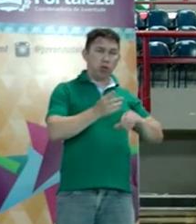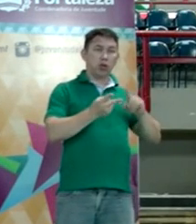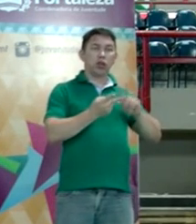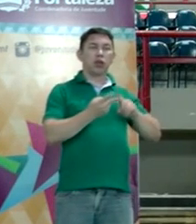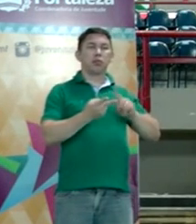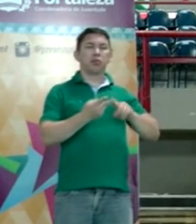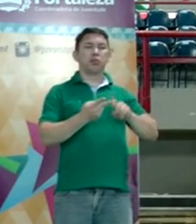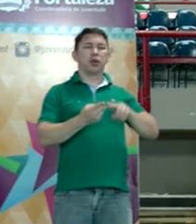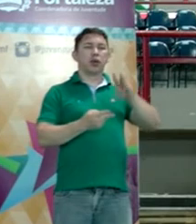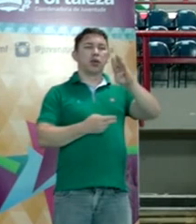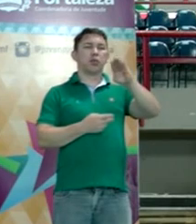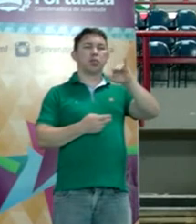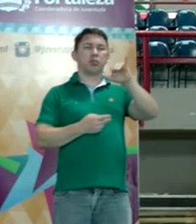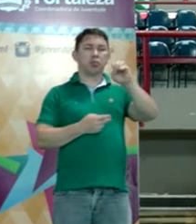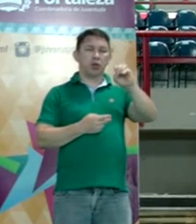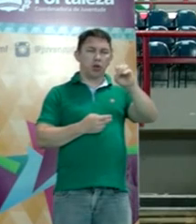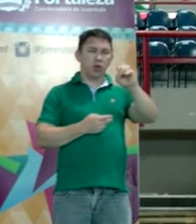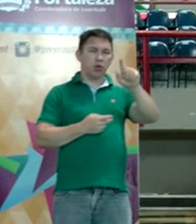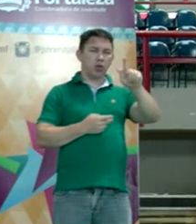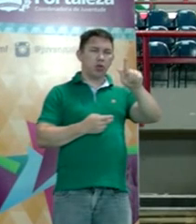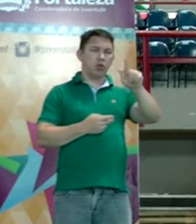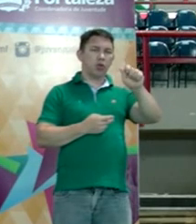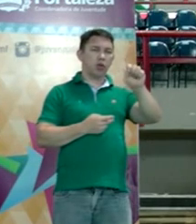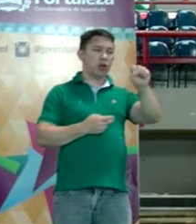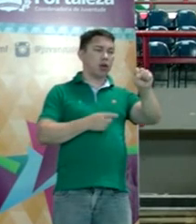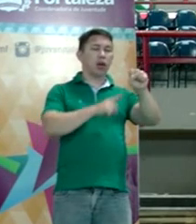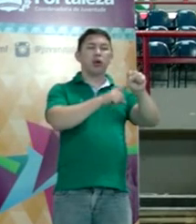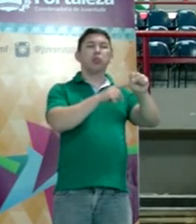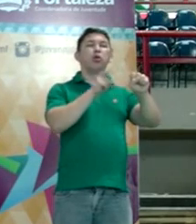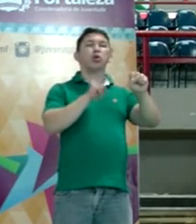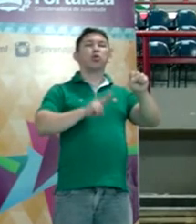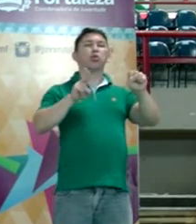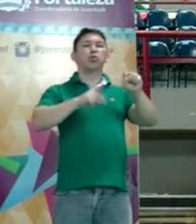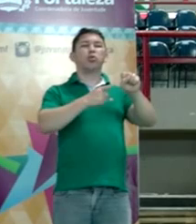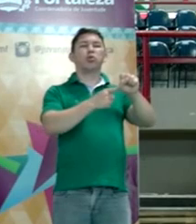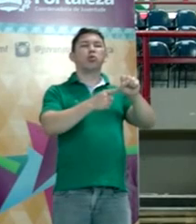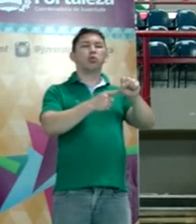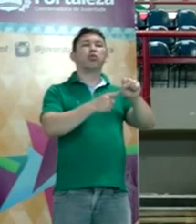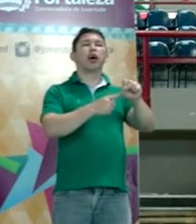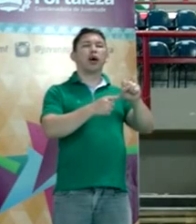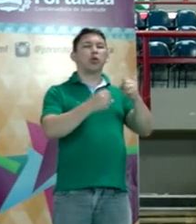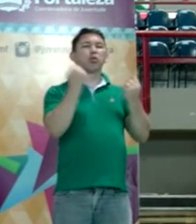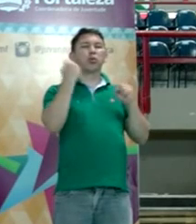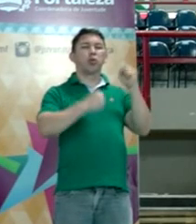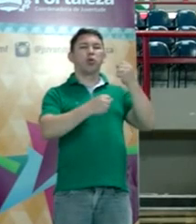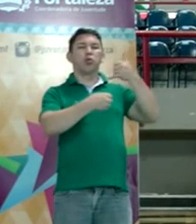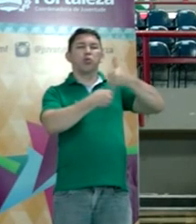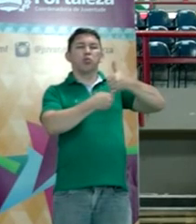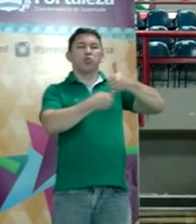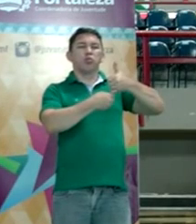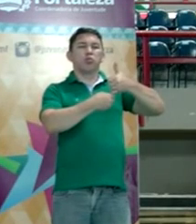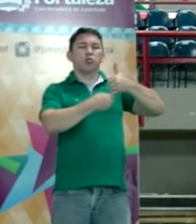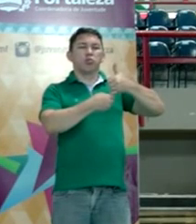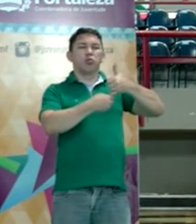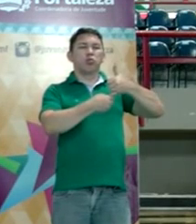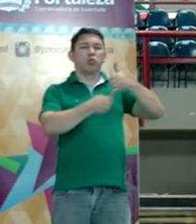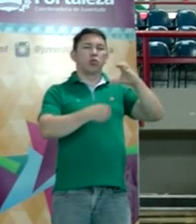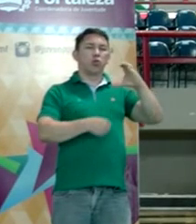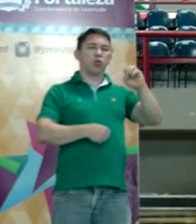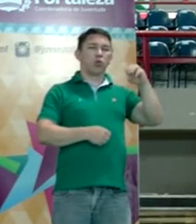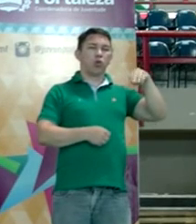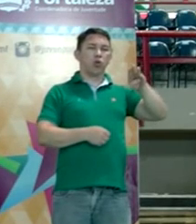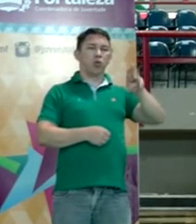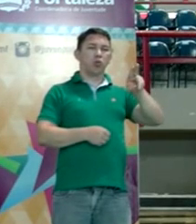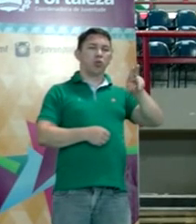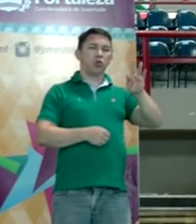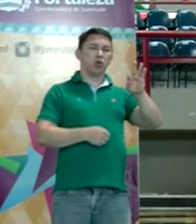o biogás. Um gás que a gente pode usar para queimar como combustível. Então, além da gente não estar ficando olhando para o lixo